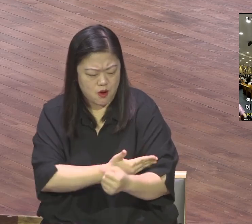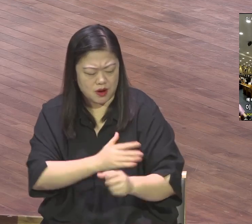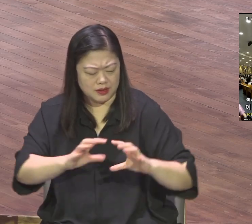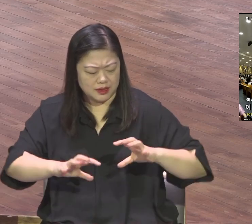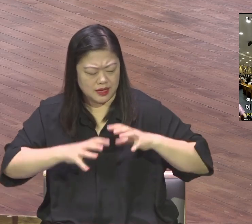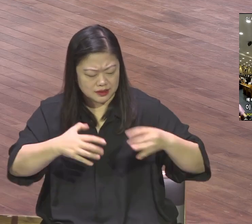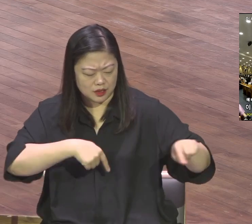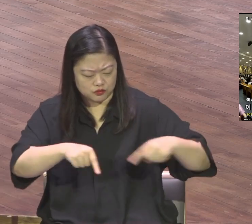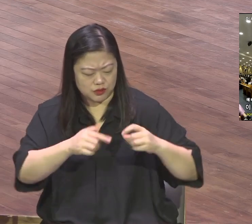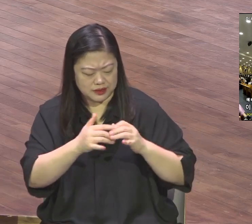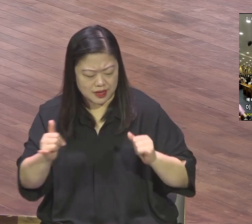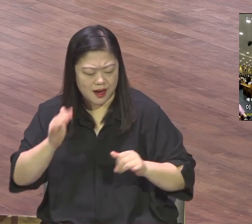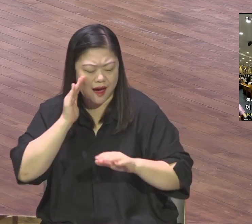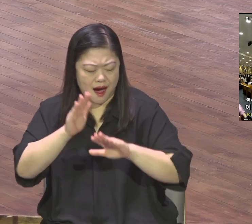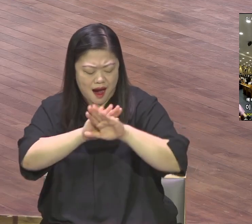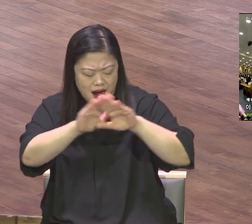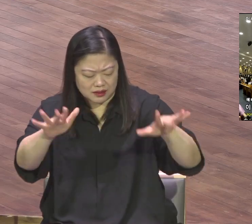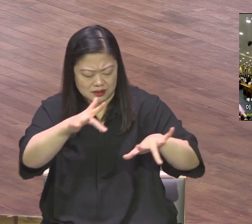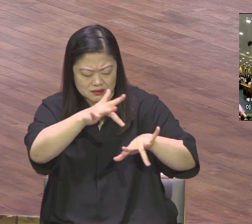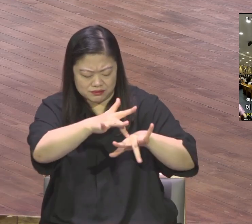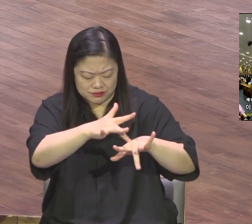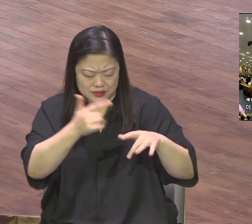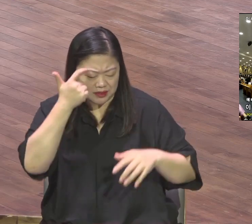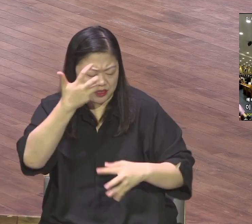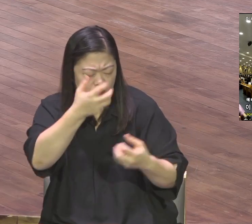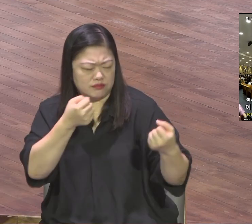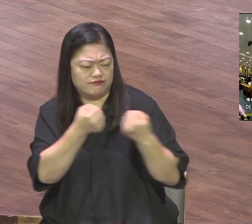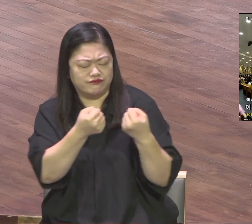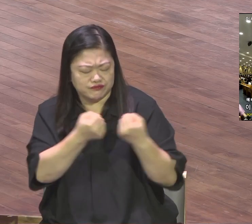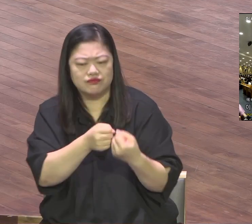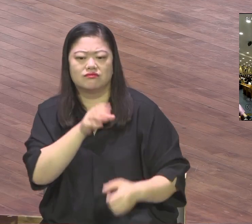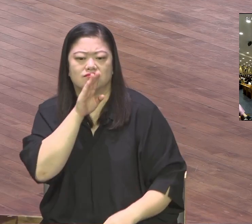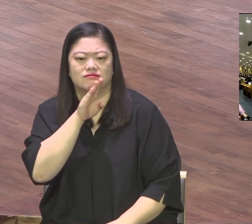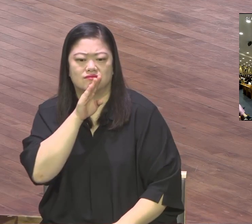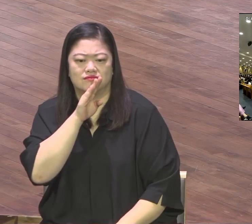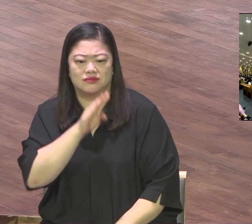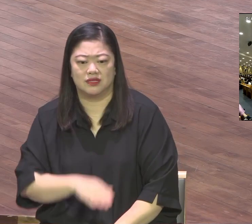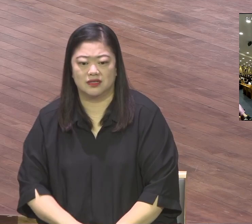세상 주관자들과 하늘에 있는 악의 영들을 상대합니다.